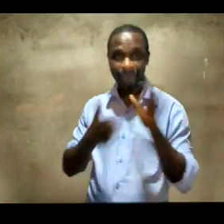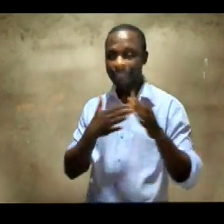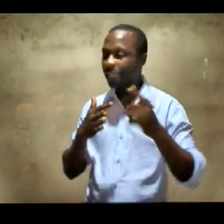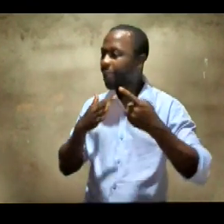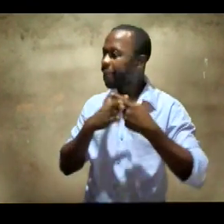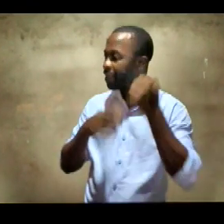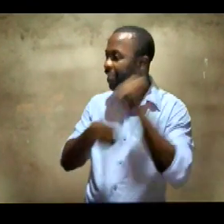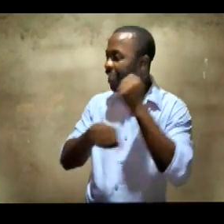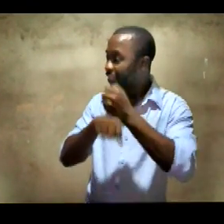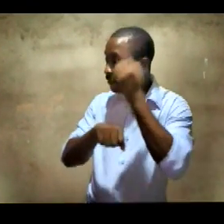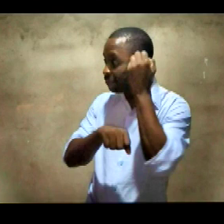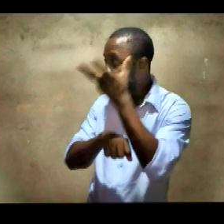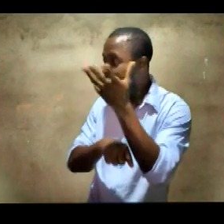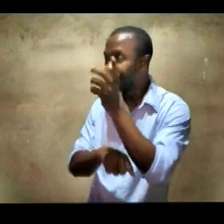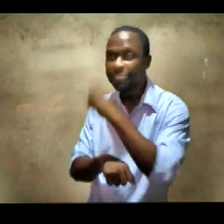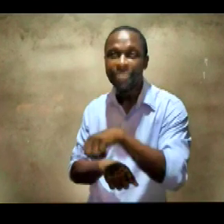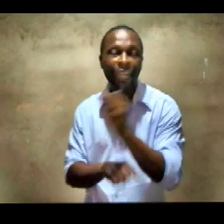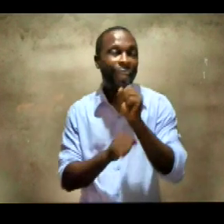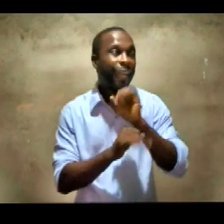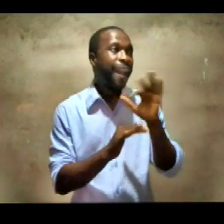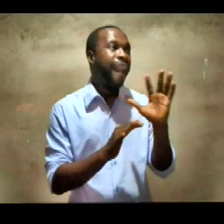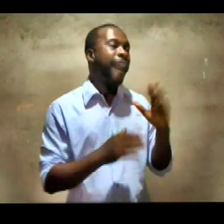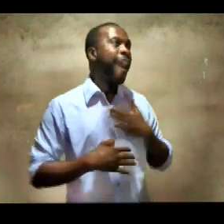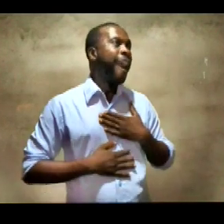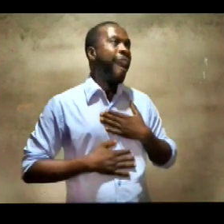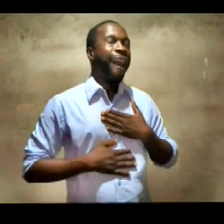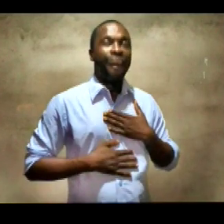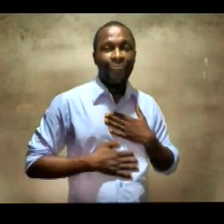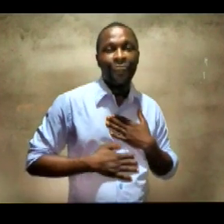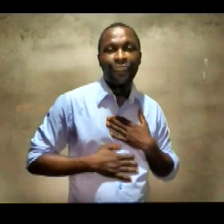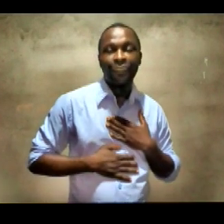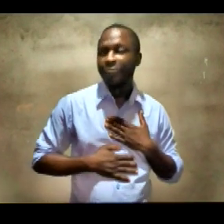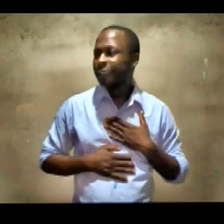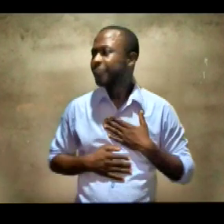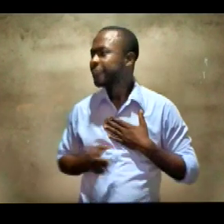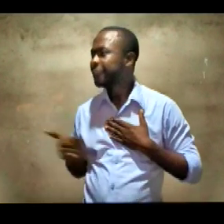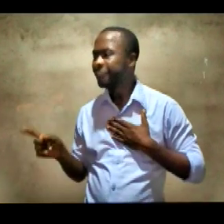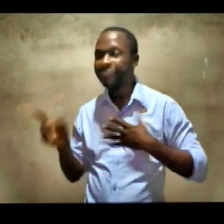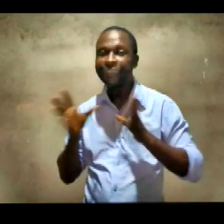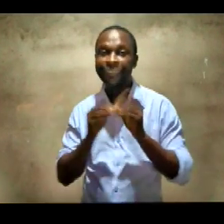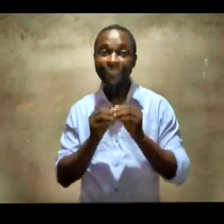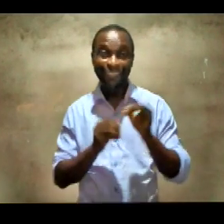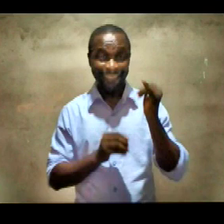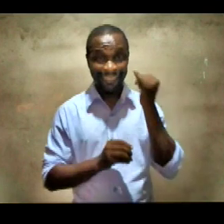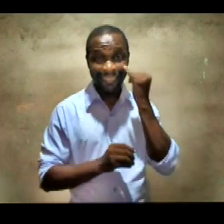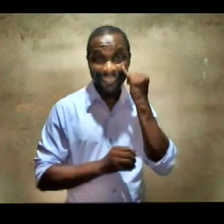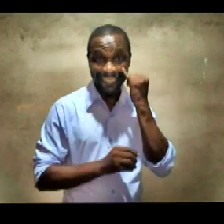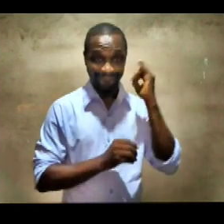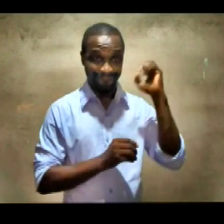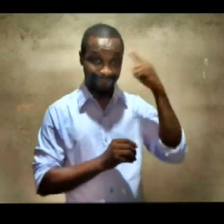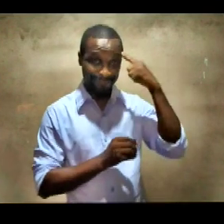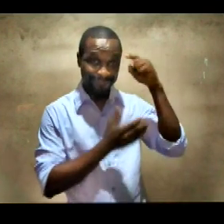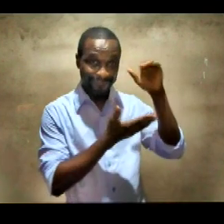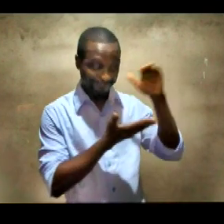tant caressé est en passe de prendre corps. Si l'État nous aide, les gens peuvent voyager